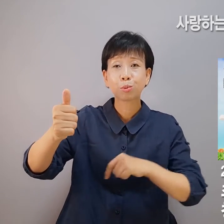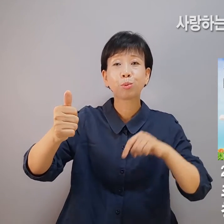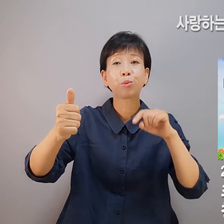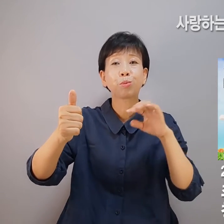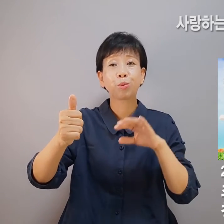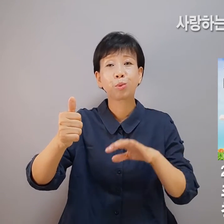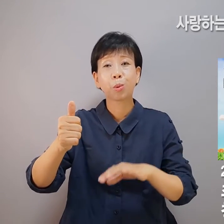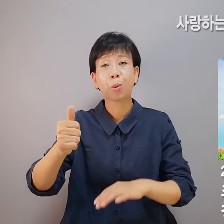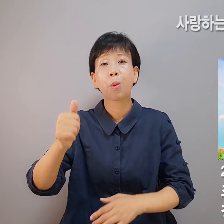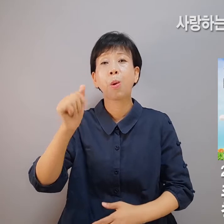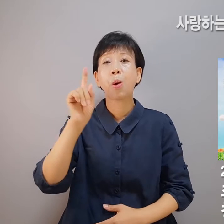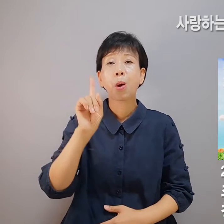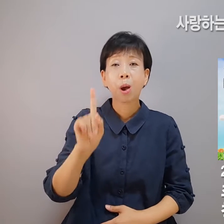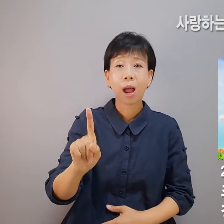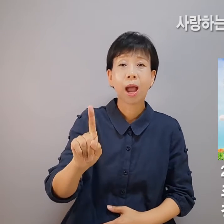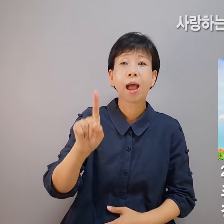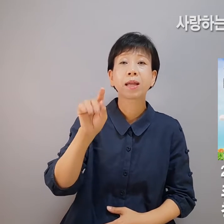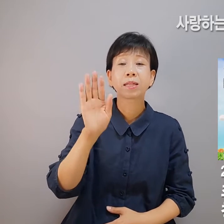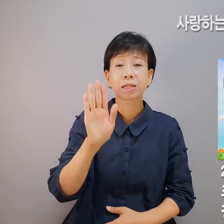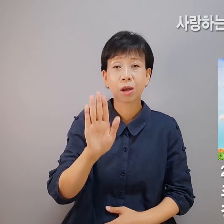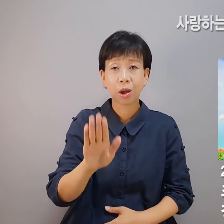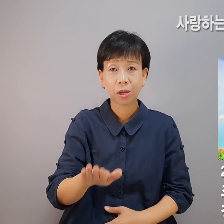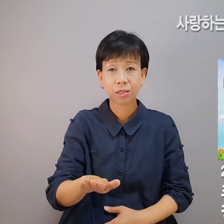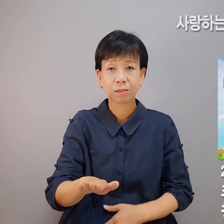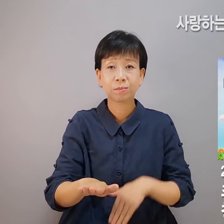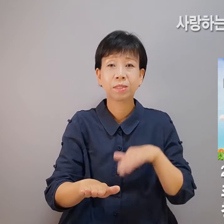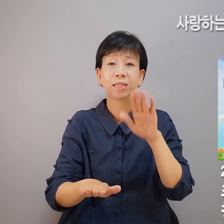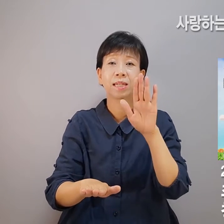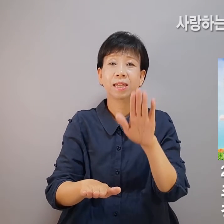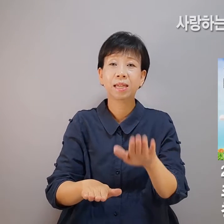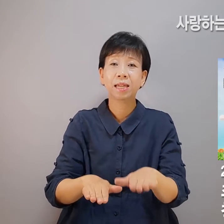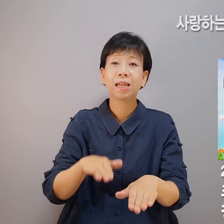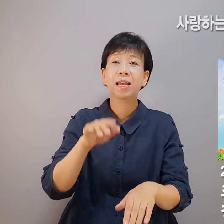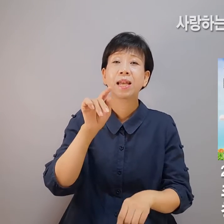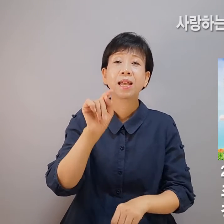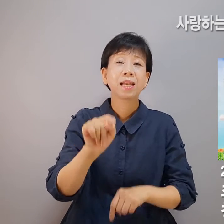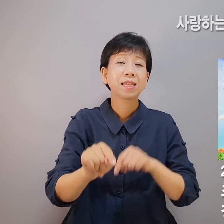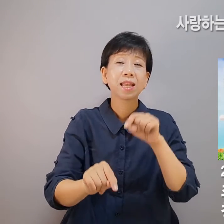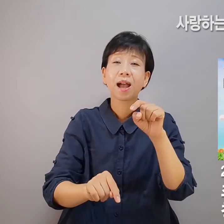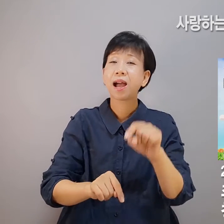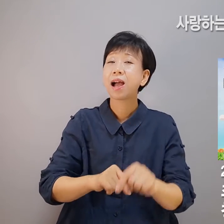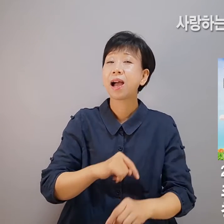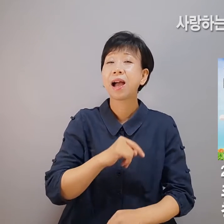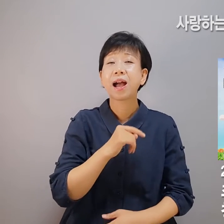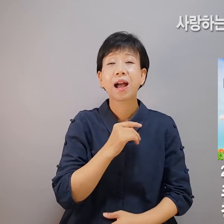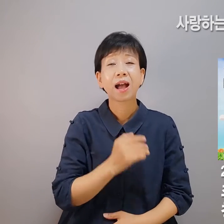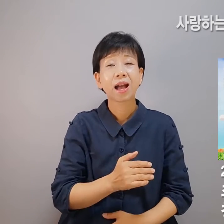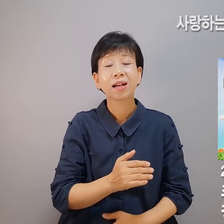하나님 품으로 한 걸음씩